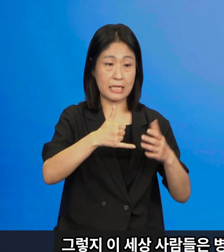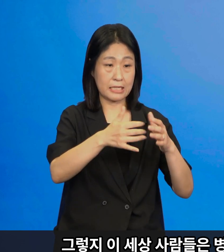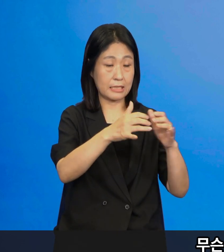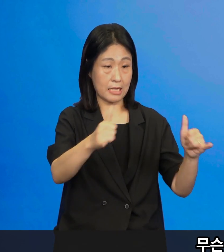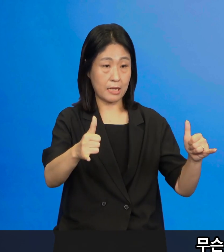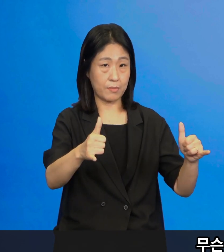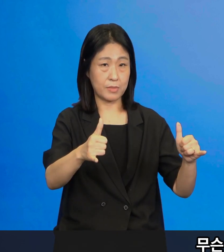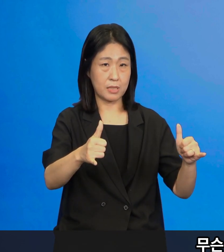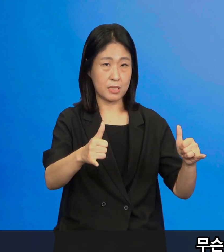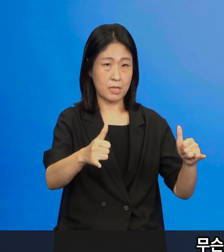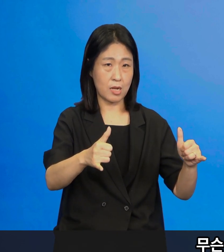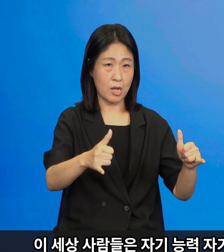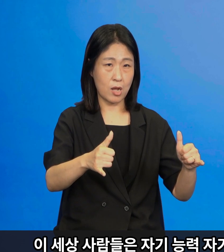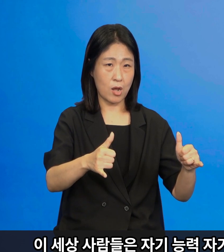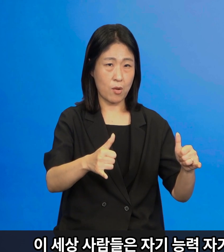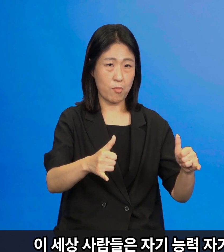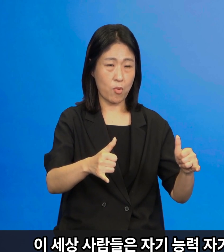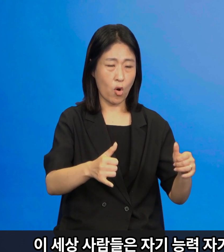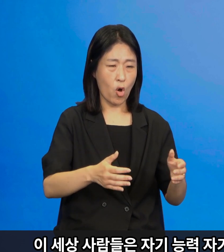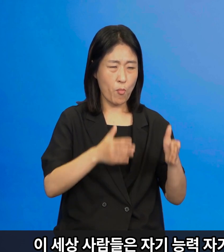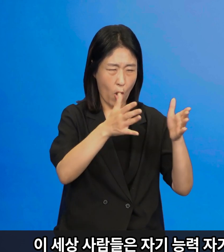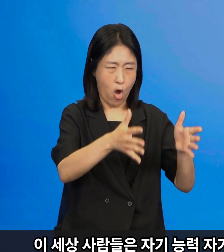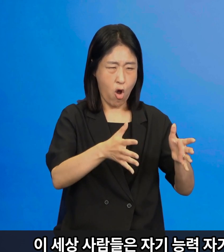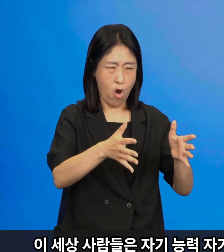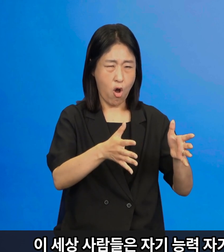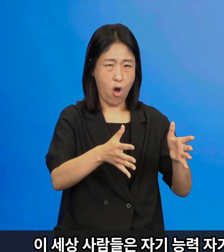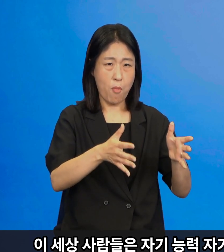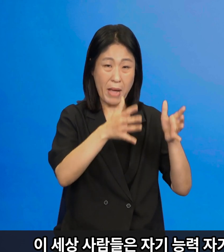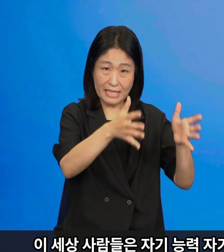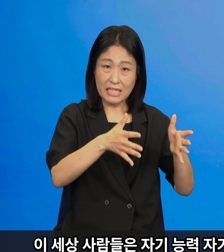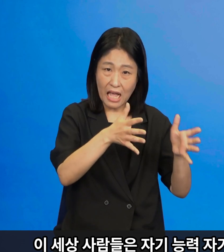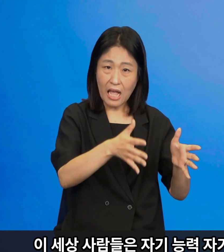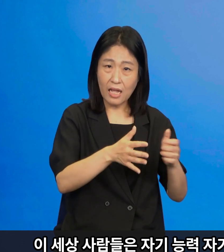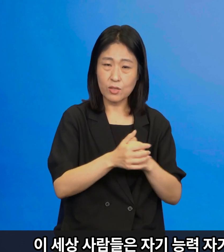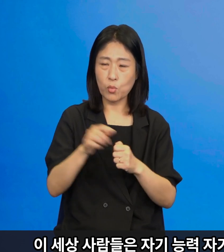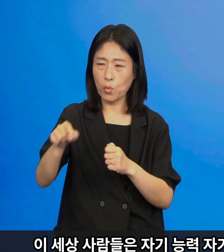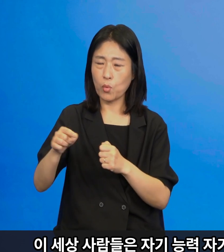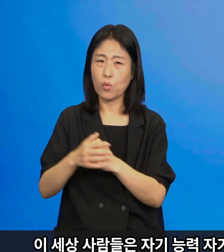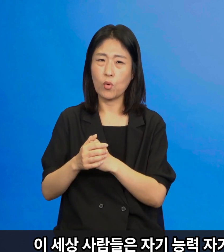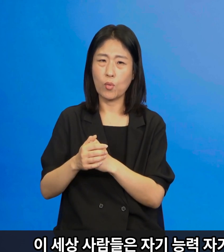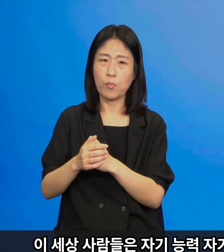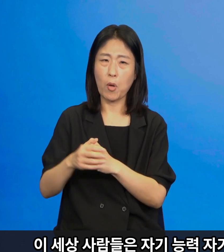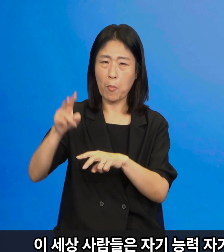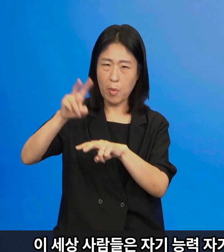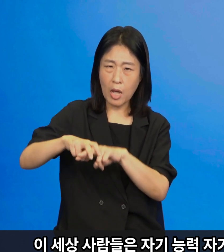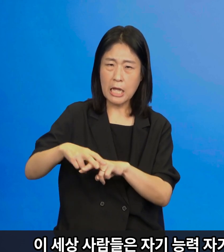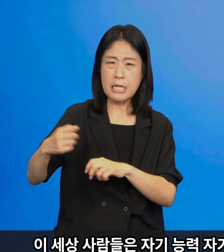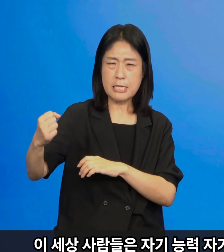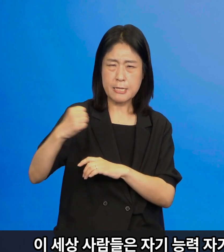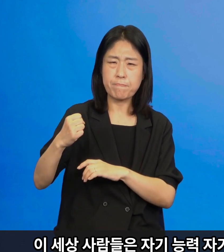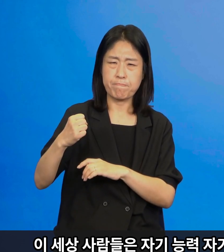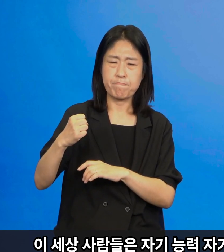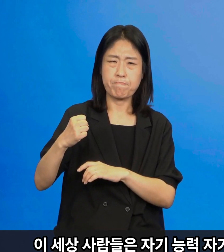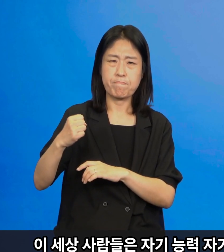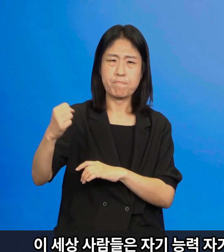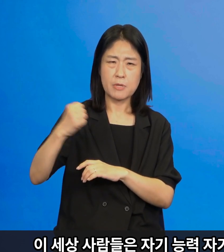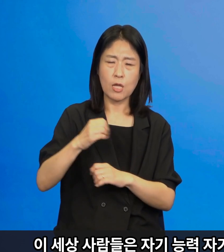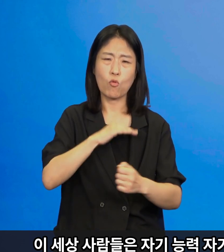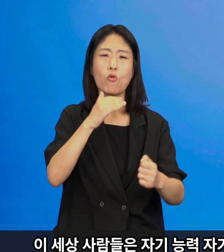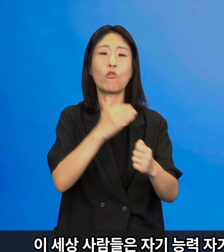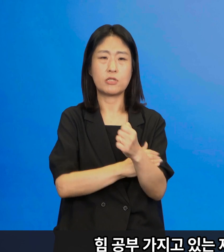자랑합니다. 무슨 말이에요? 이 세상 사람들은 자기 능력, 자기가 가진 파워, 자기가 가진